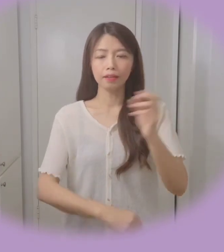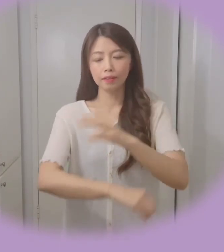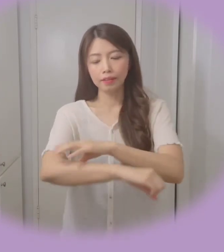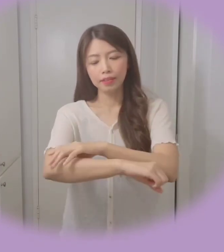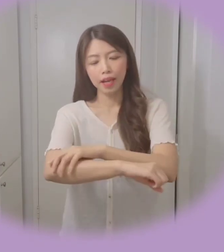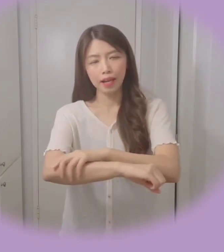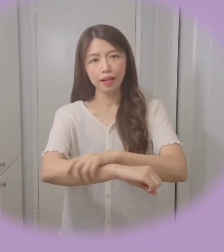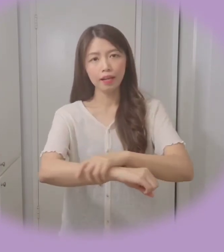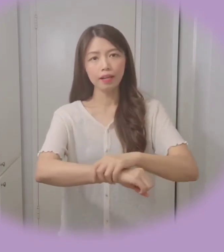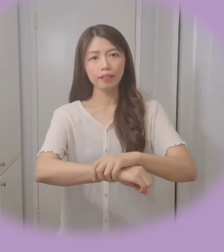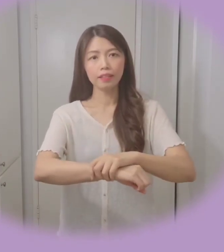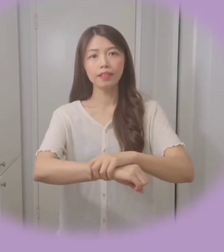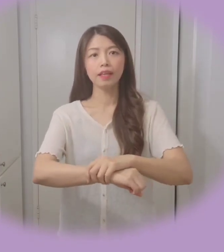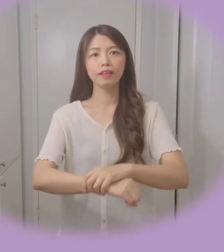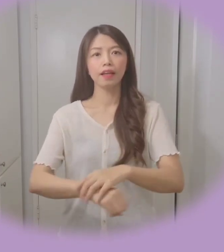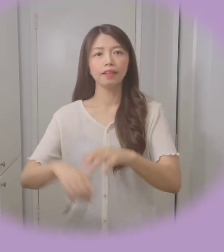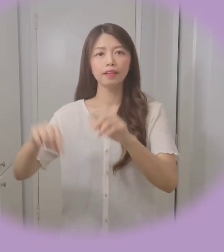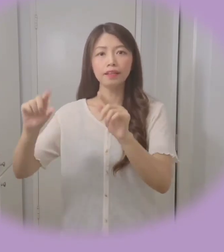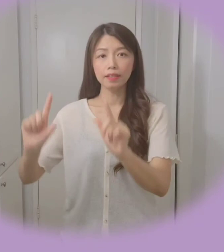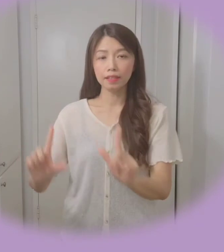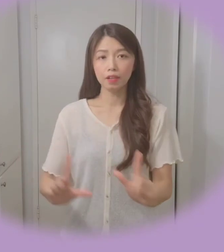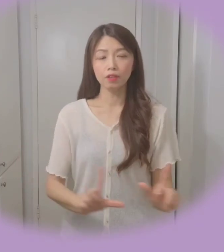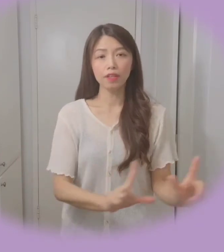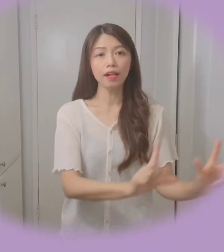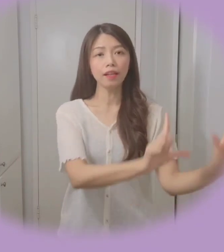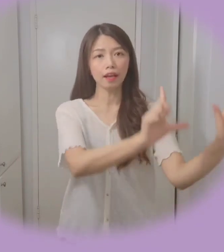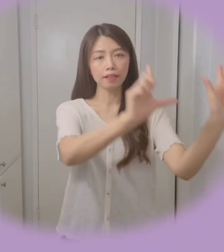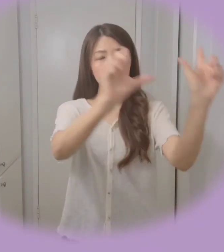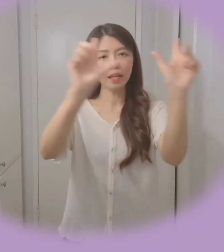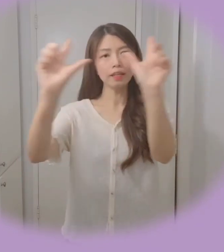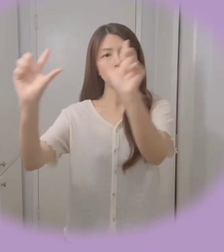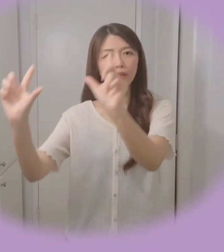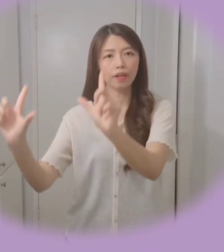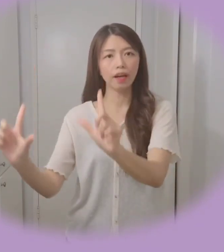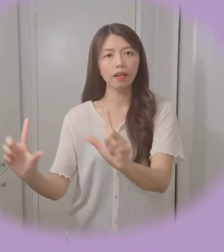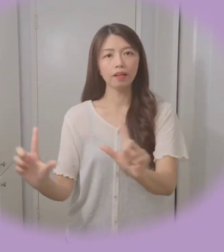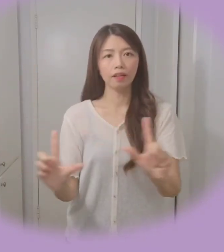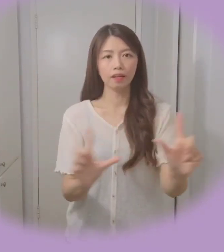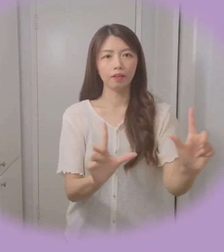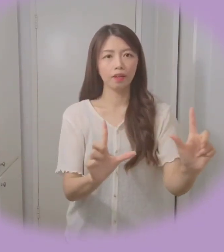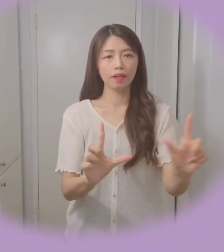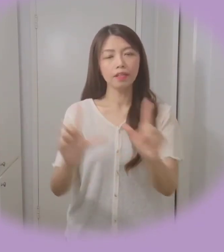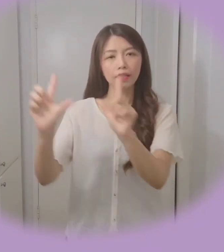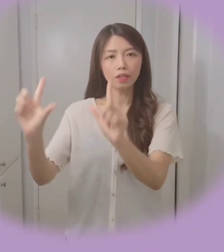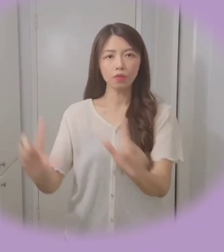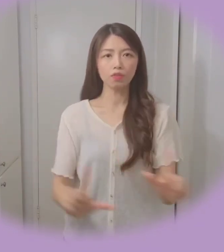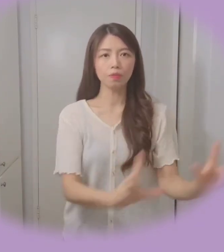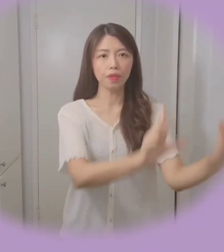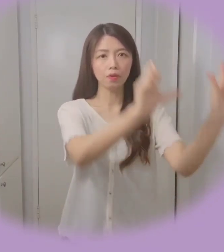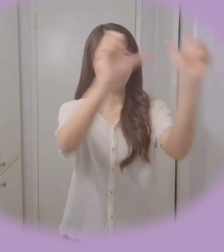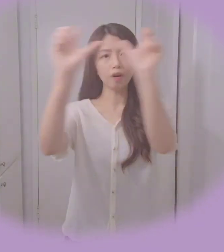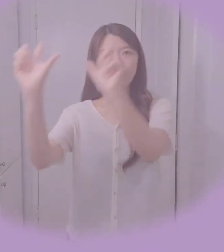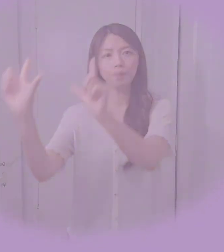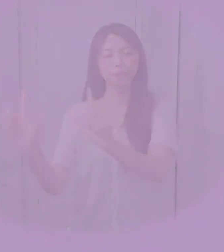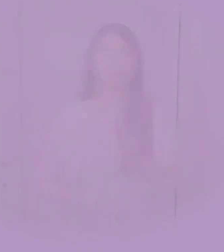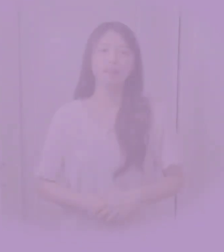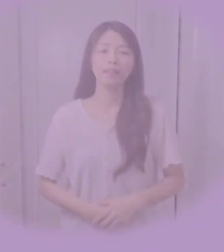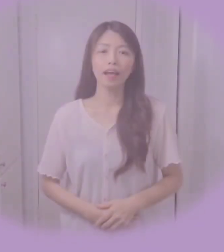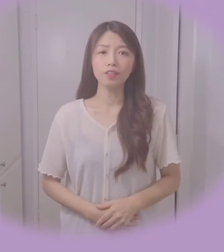아마 잘 지낸다는 여기서 살다, 잘 사는 거니까 이렇게 살다 수어 해주시면